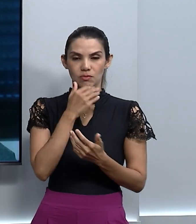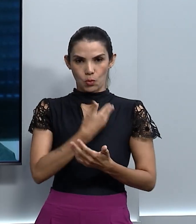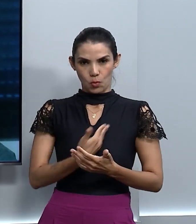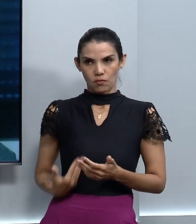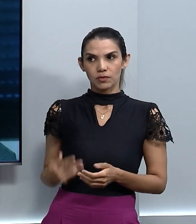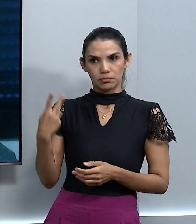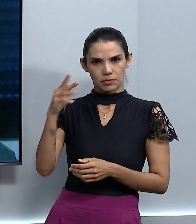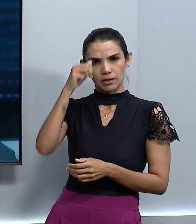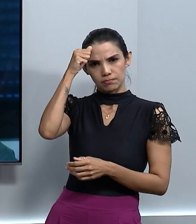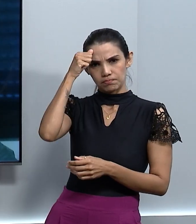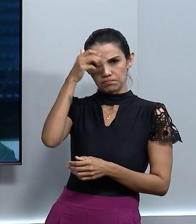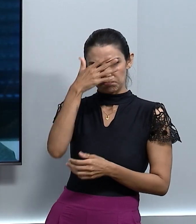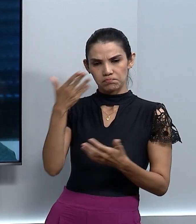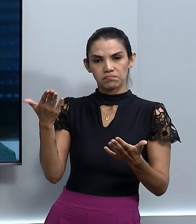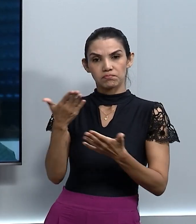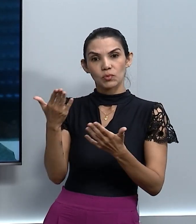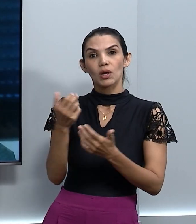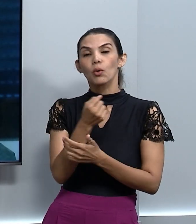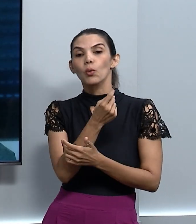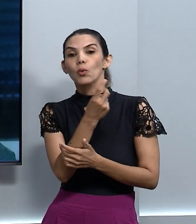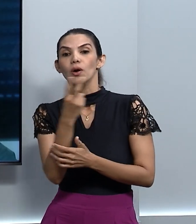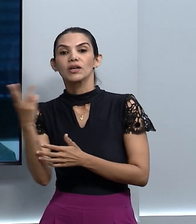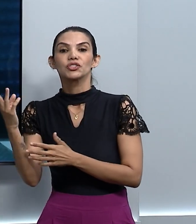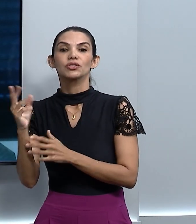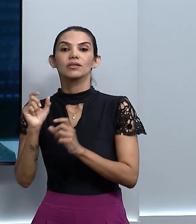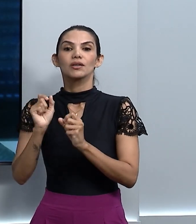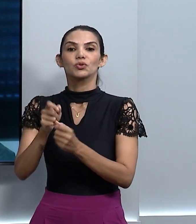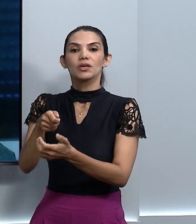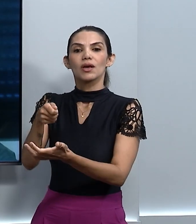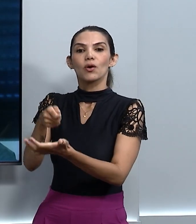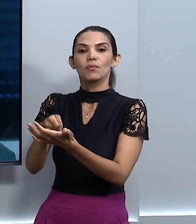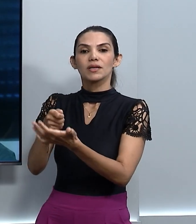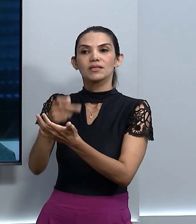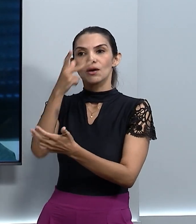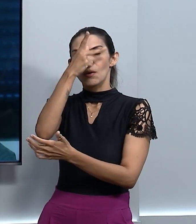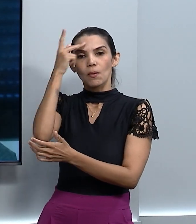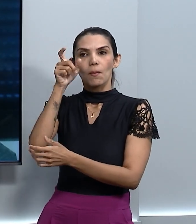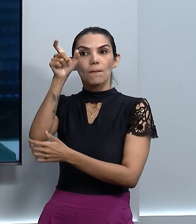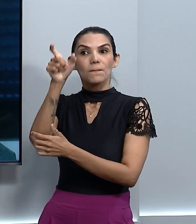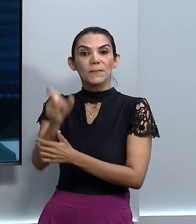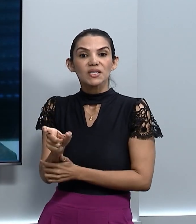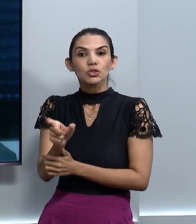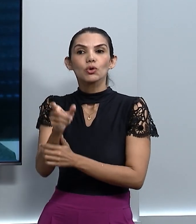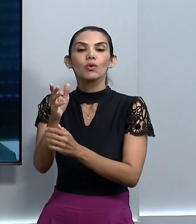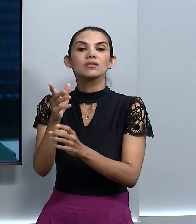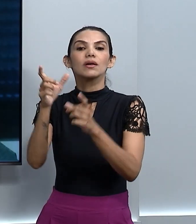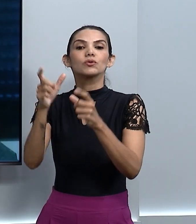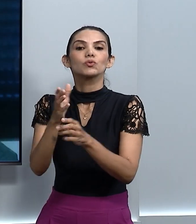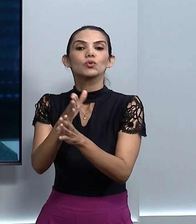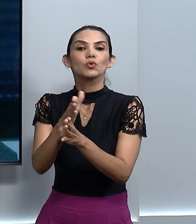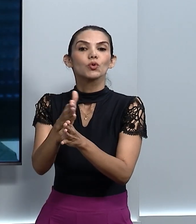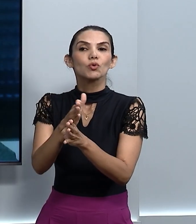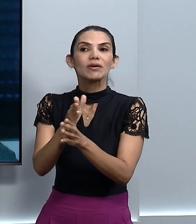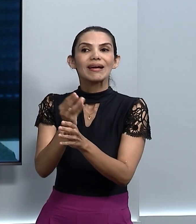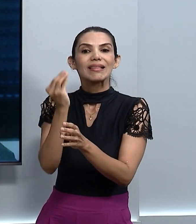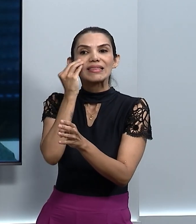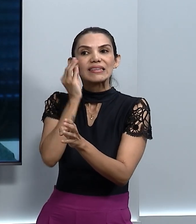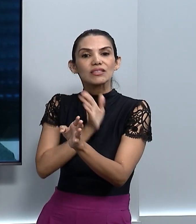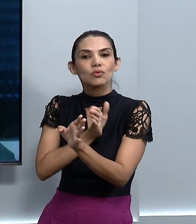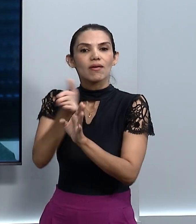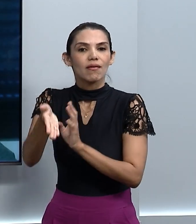Trump atual é o número de deportações de pessoas detidas não na fronteira, né, não tentando ingressar no